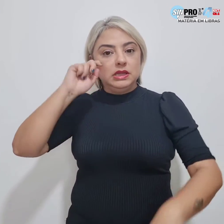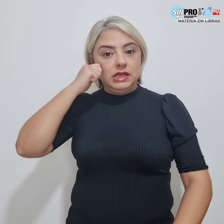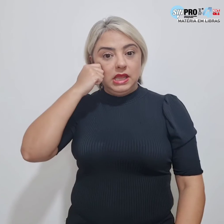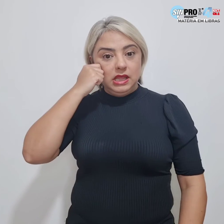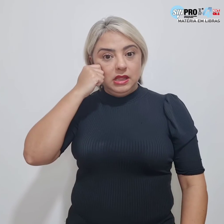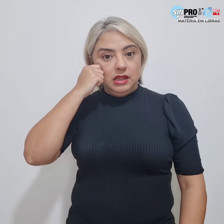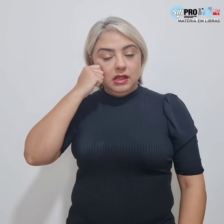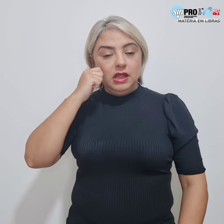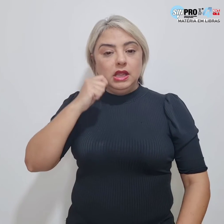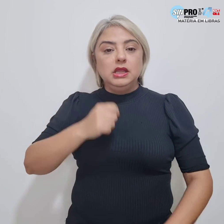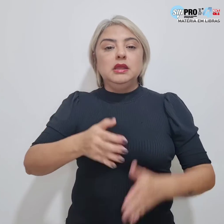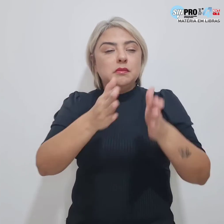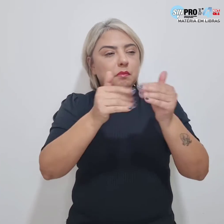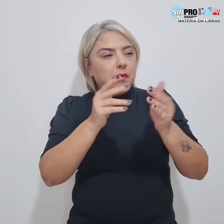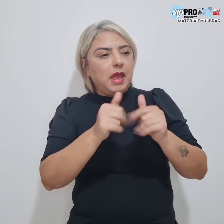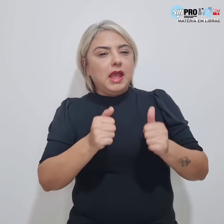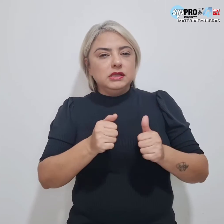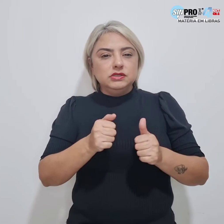que reivindicam seus direitos.